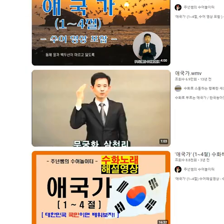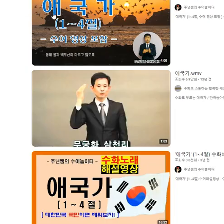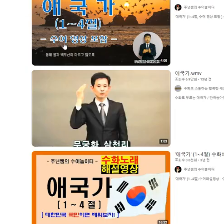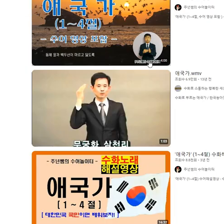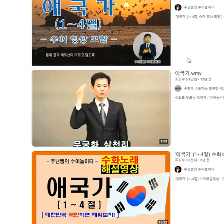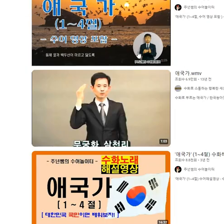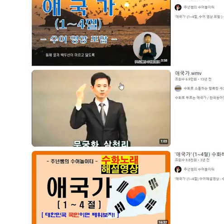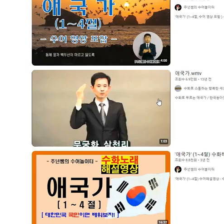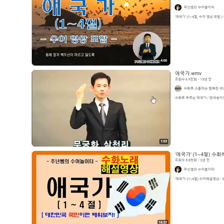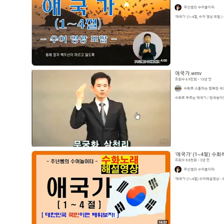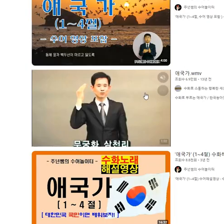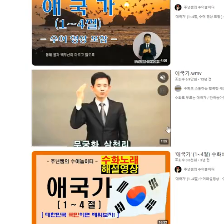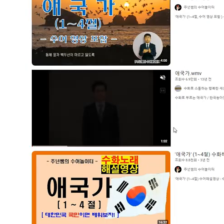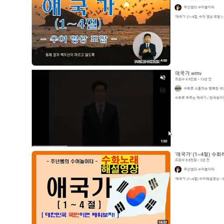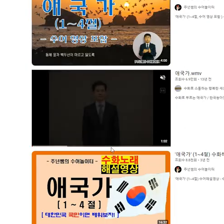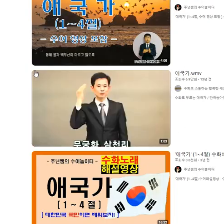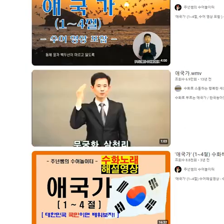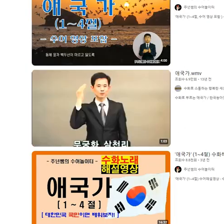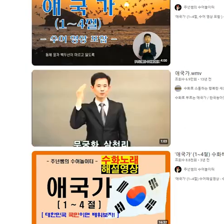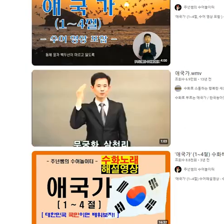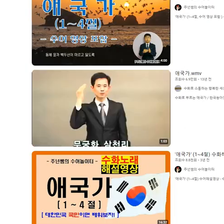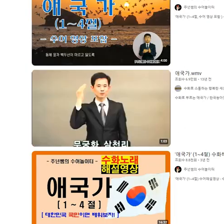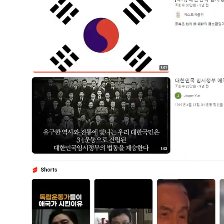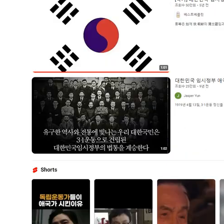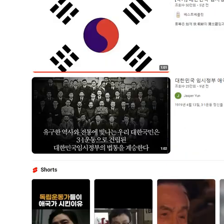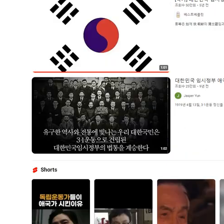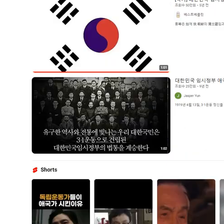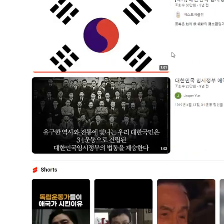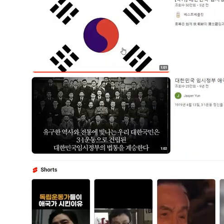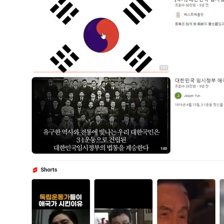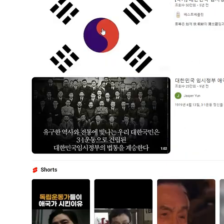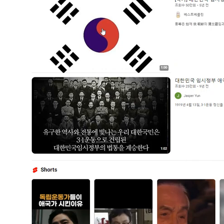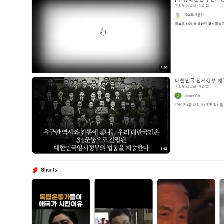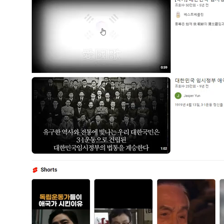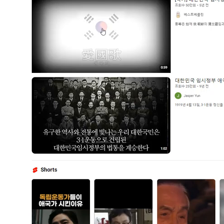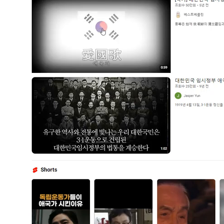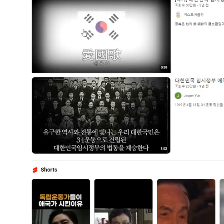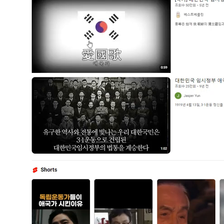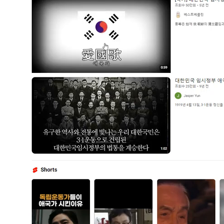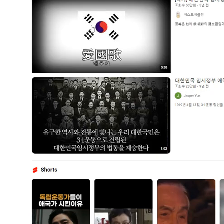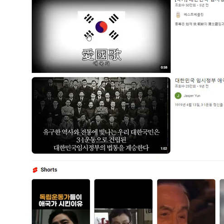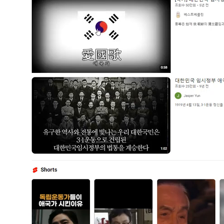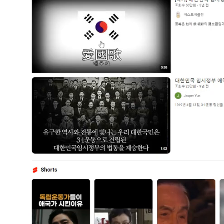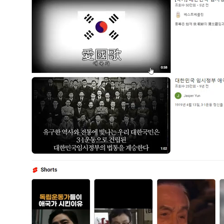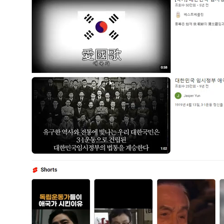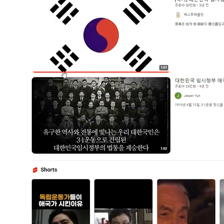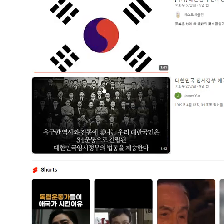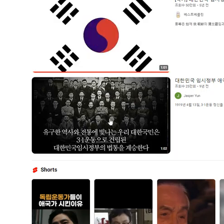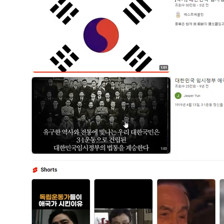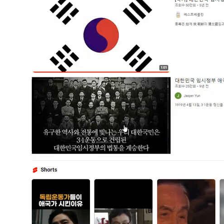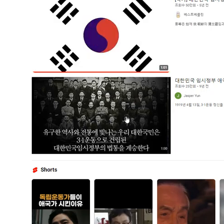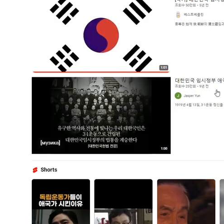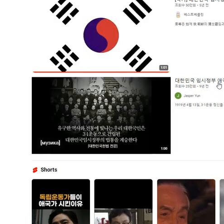시기에서는 애국가를 이렇게 부르지 않았죠. 옛날 애국가는 이렇게 불렀죠. 네. 여기 나오죠?